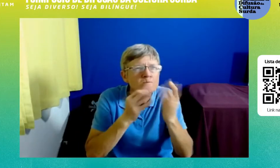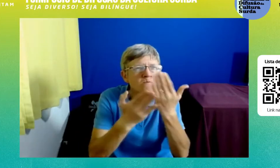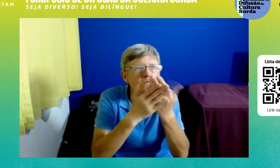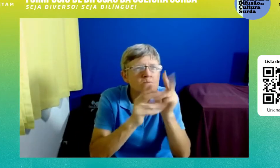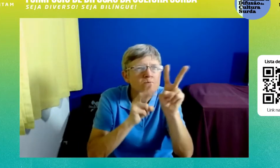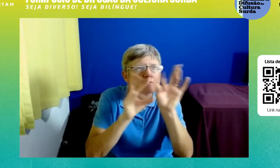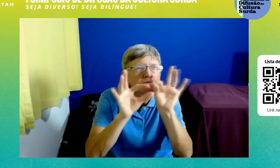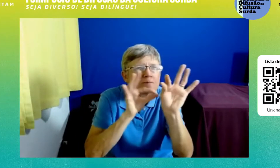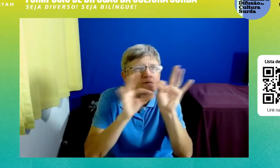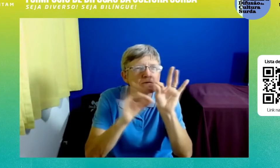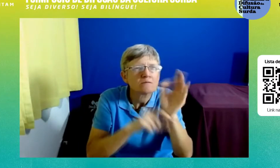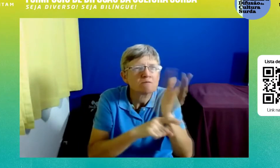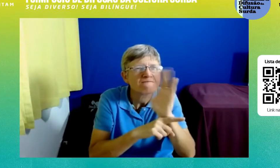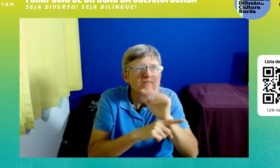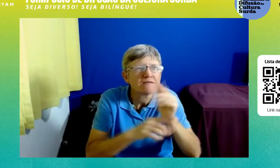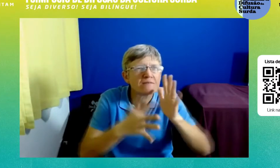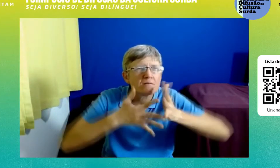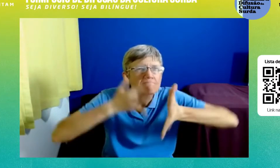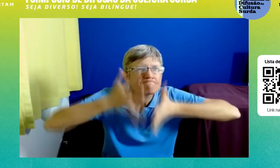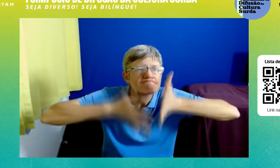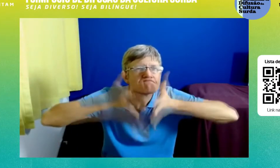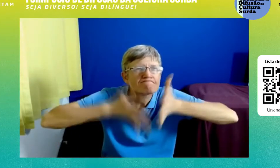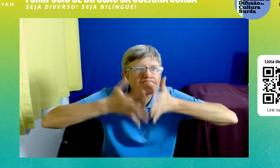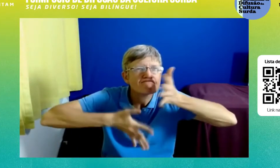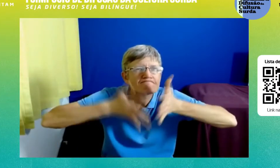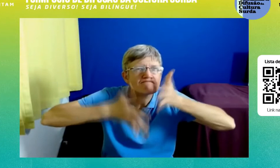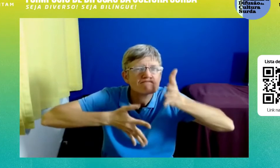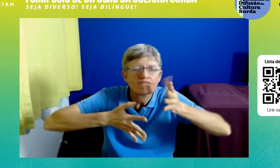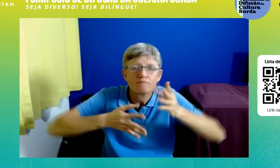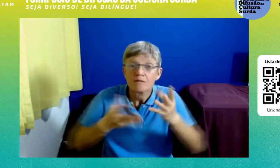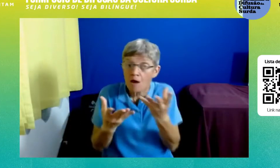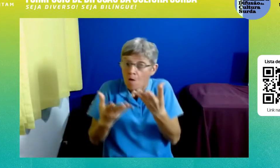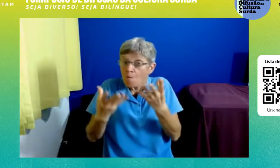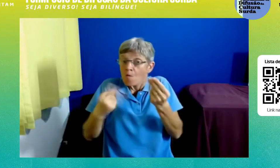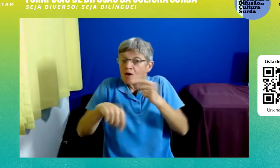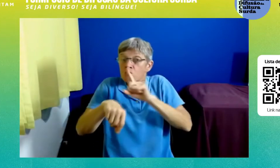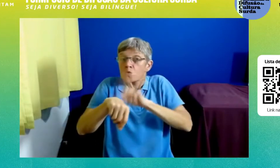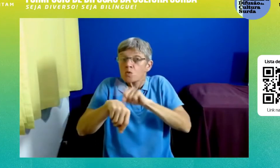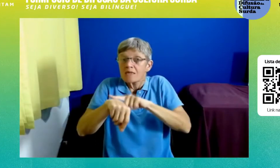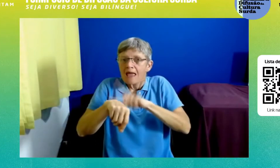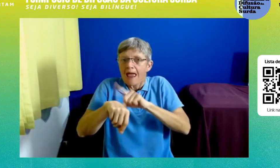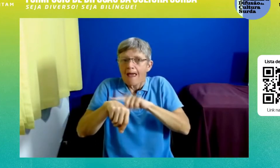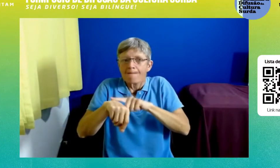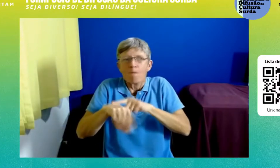ou o filme que ele está assistindo, o vídeo em língua de sinais,